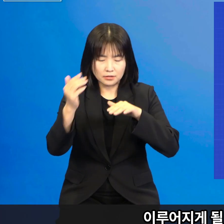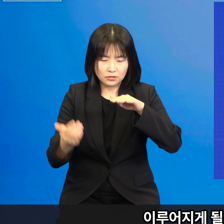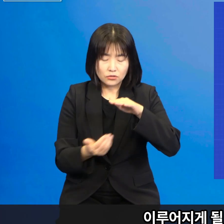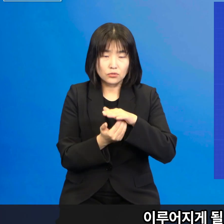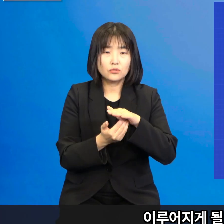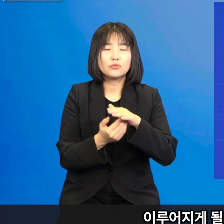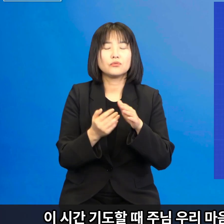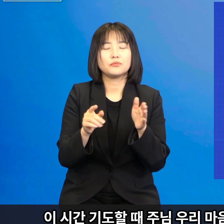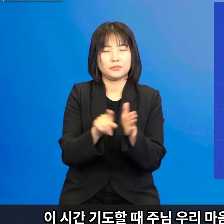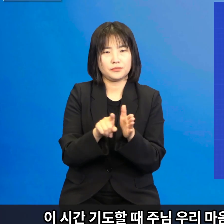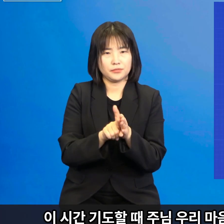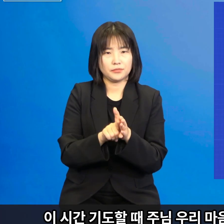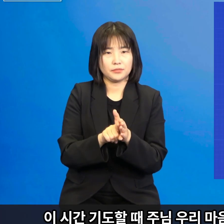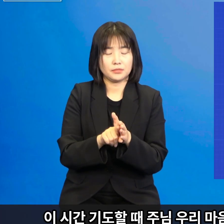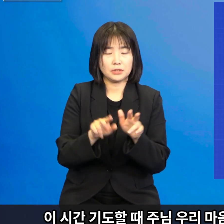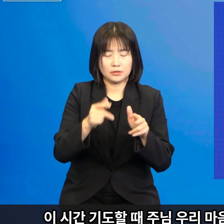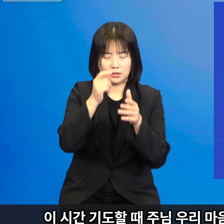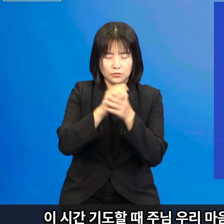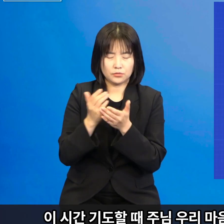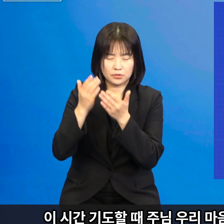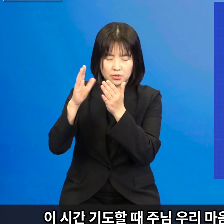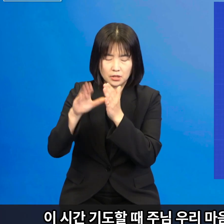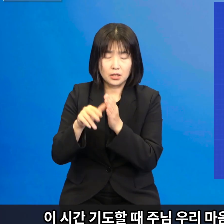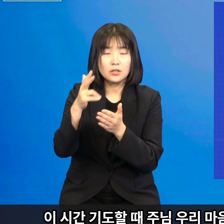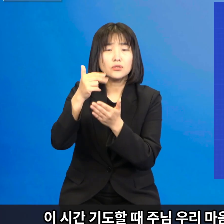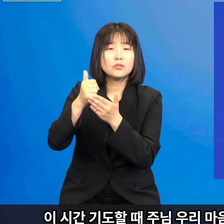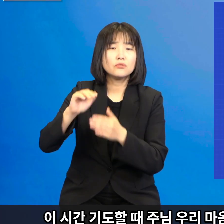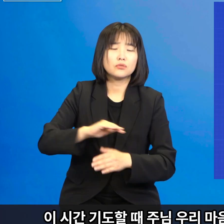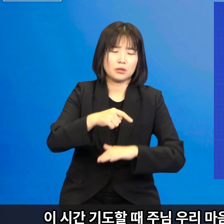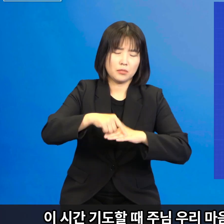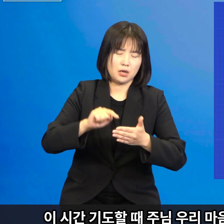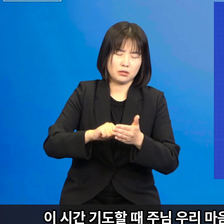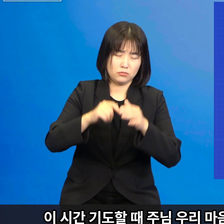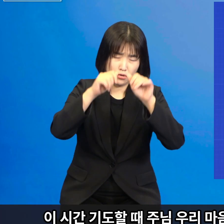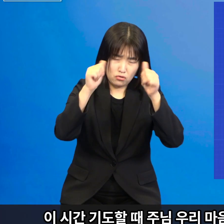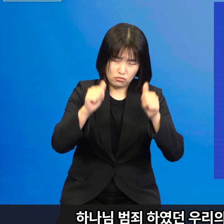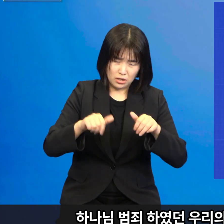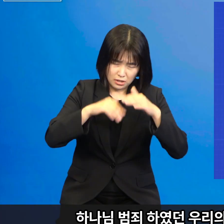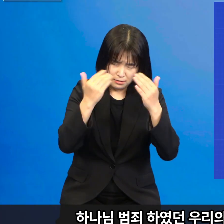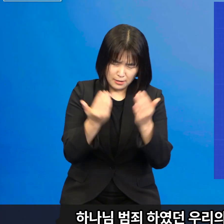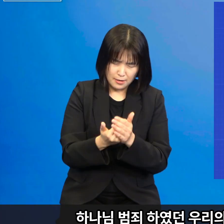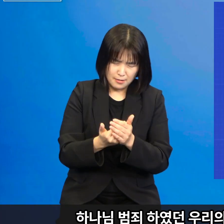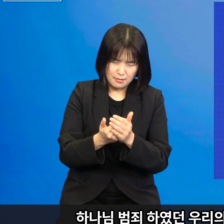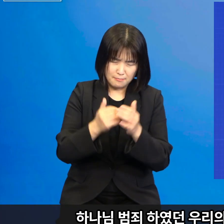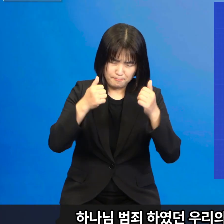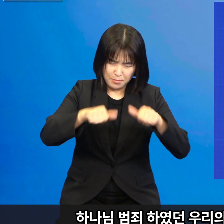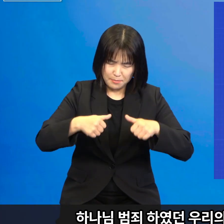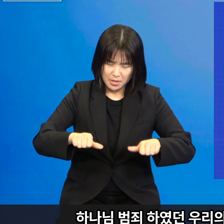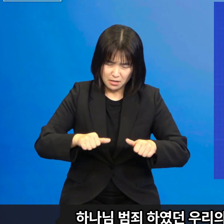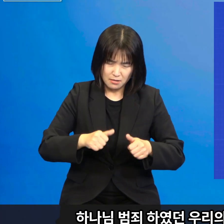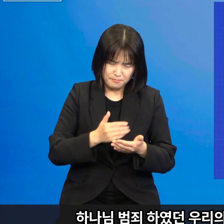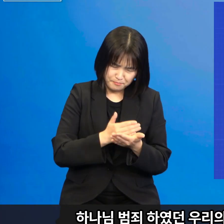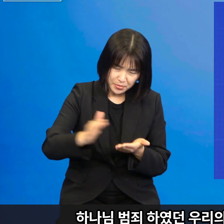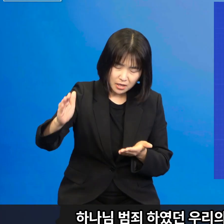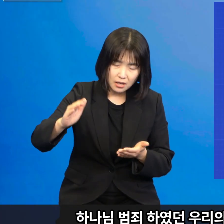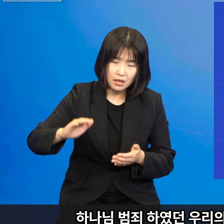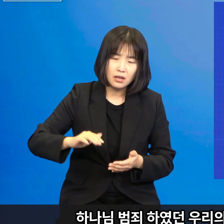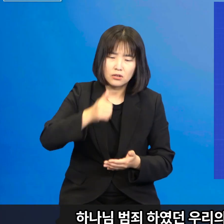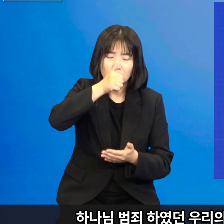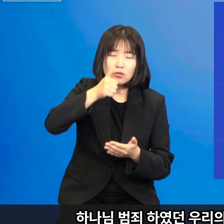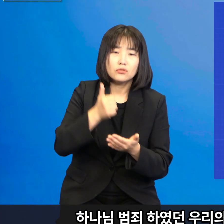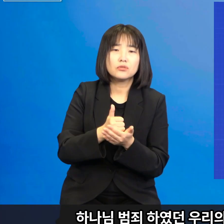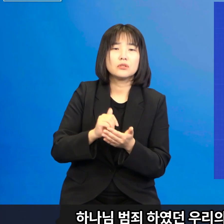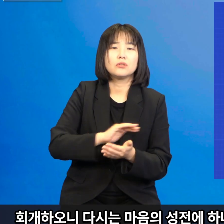줄로 믿습니다. 이 시간 기도할 때 주님, 우리 마음의 모든 우상들을 다 부숴버리고 하나님, 범죄했던 우리의 죄를